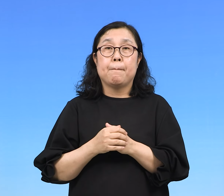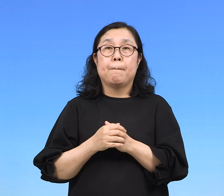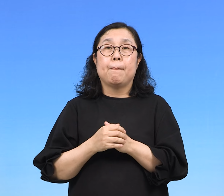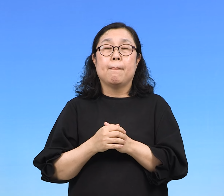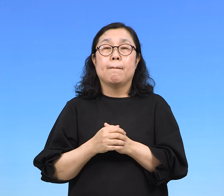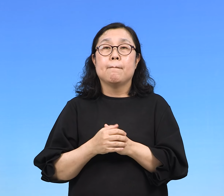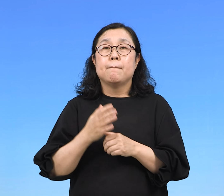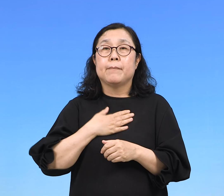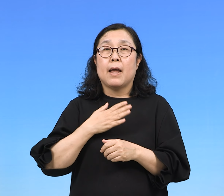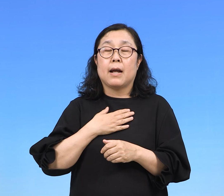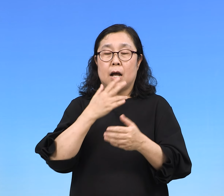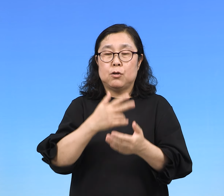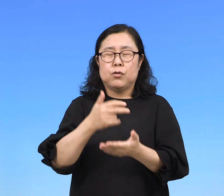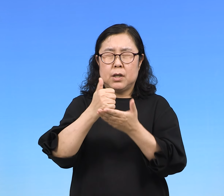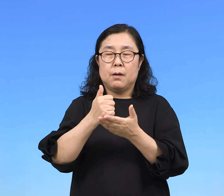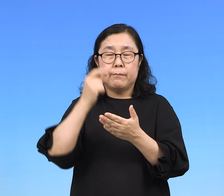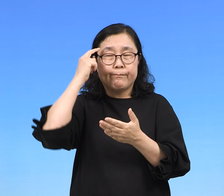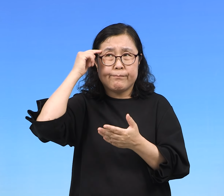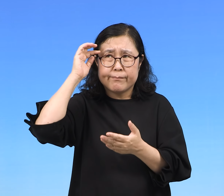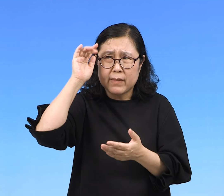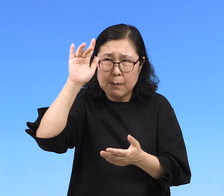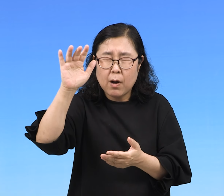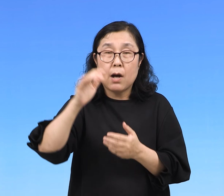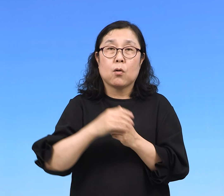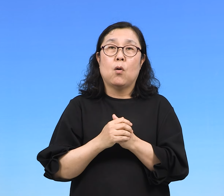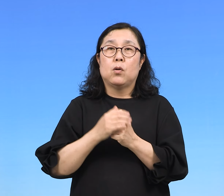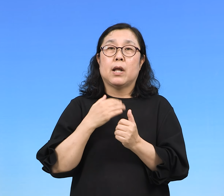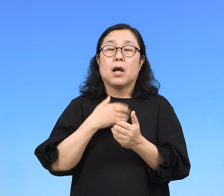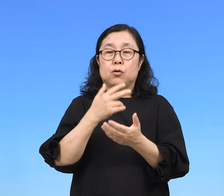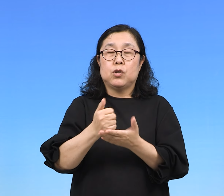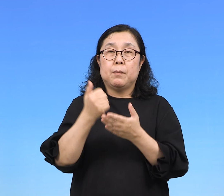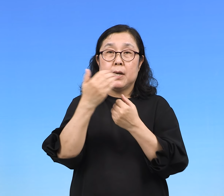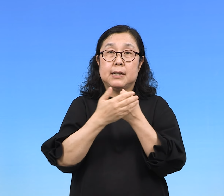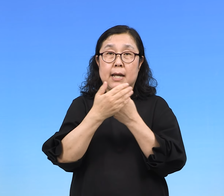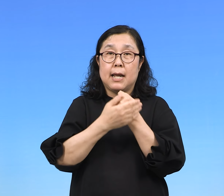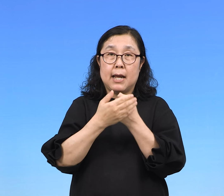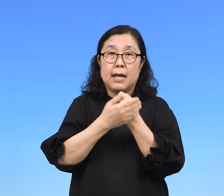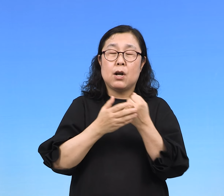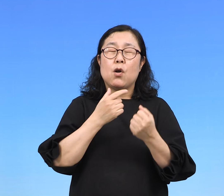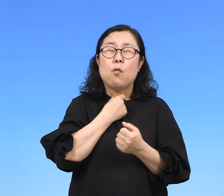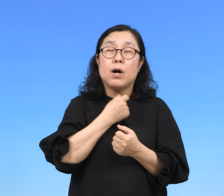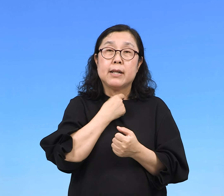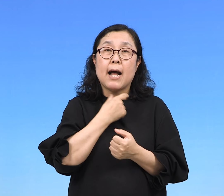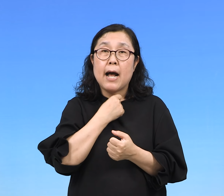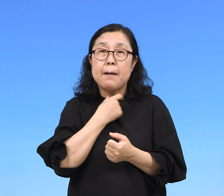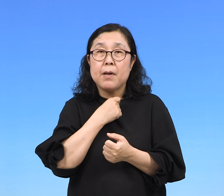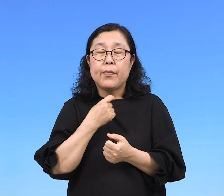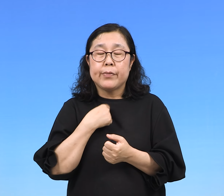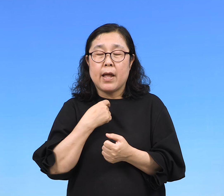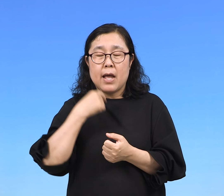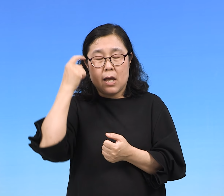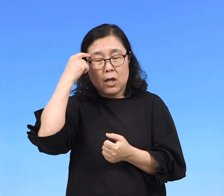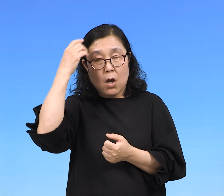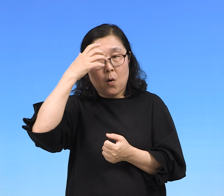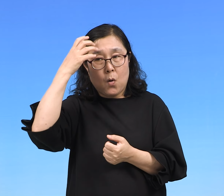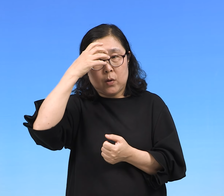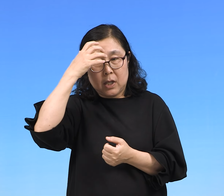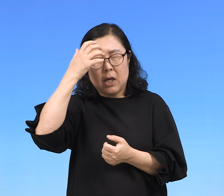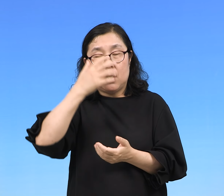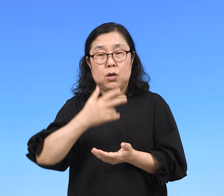된 시대라도 여전히 내가 주님을 갈망하고 여전히 내가 주님의 은혜를 사모하고 여전히 내가 침체된 내